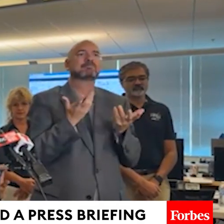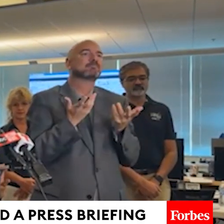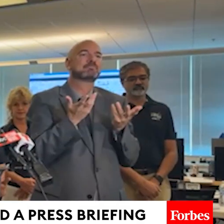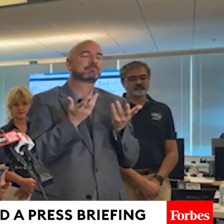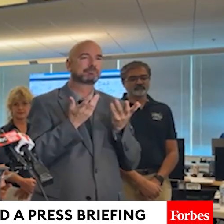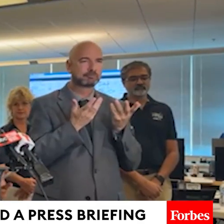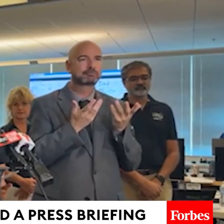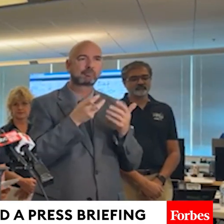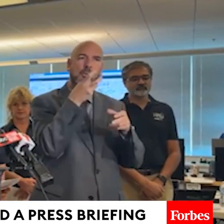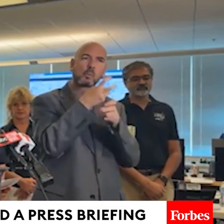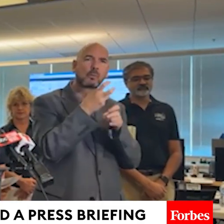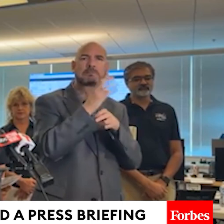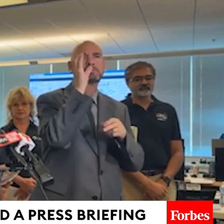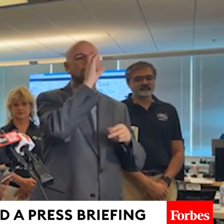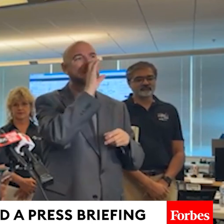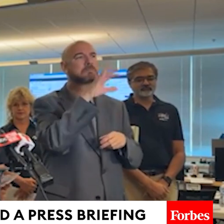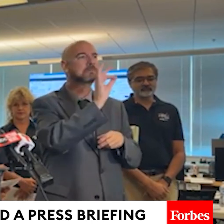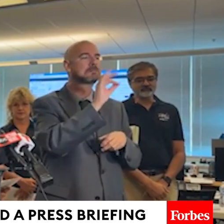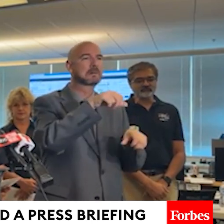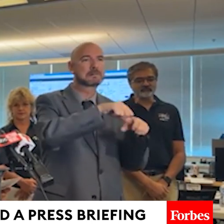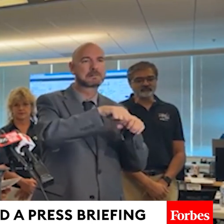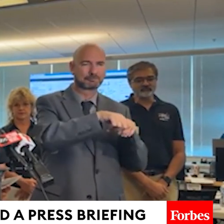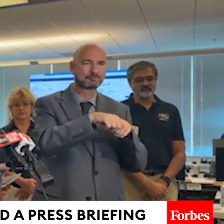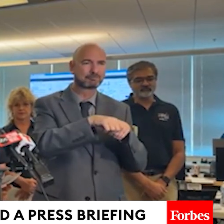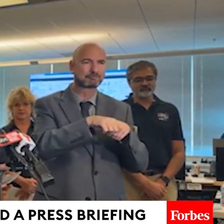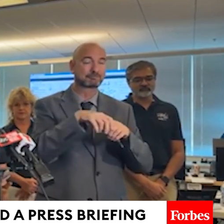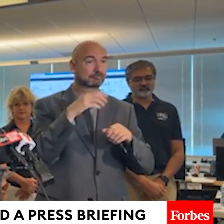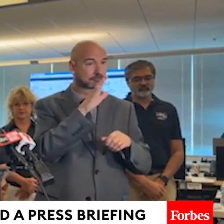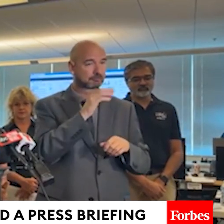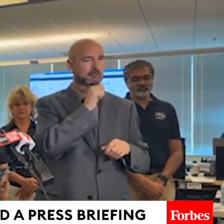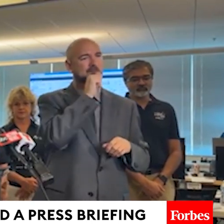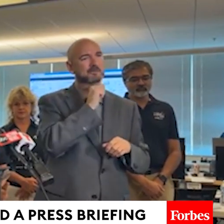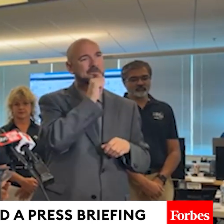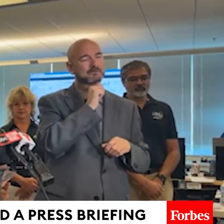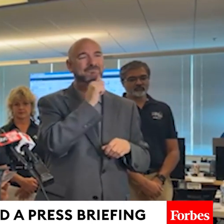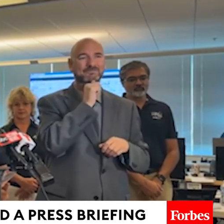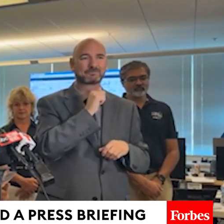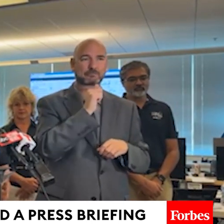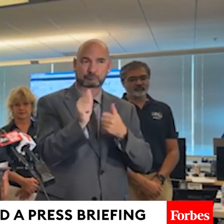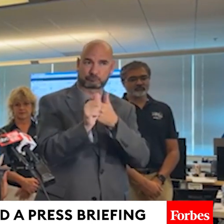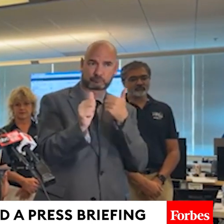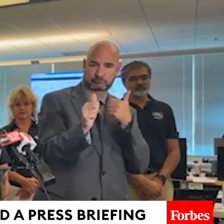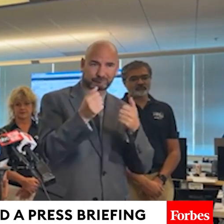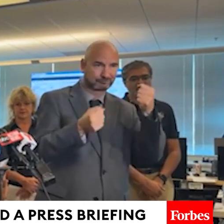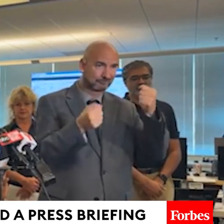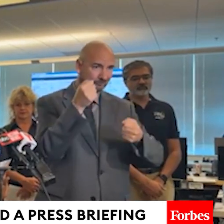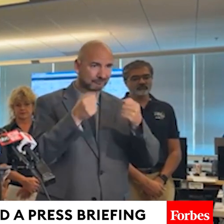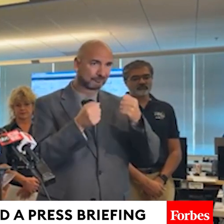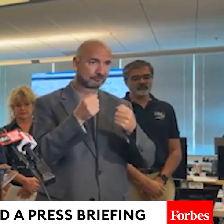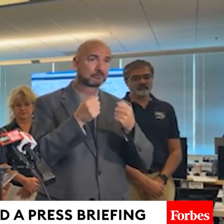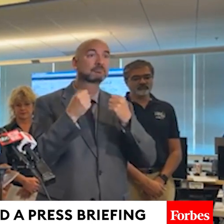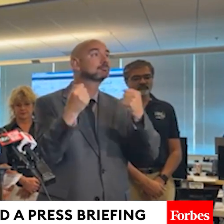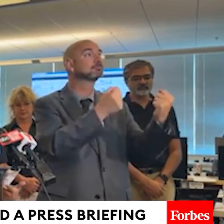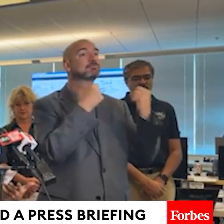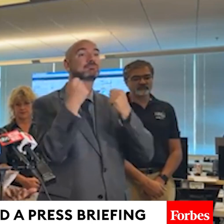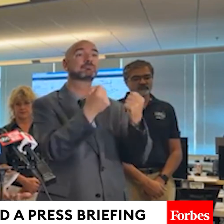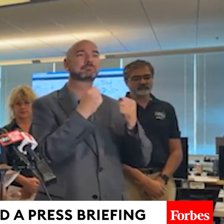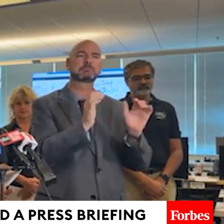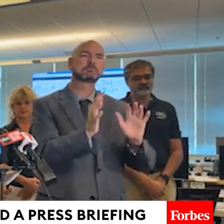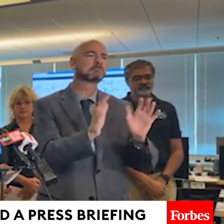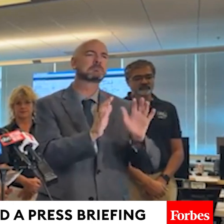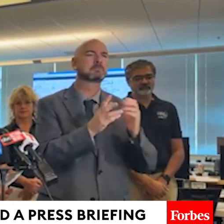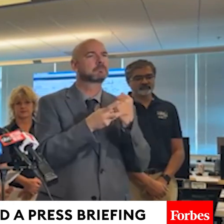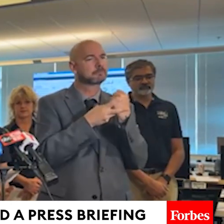difícil encontrar gasolina. Por favor, tenga paciencia para evitar que los carros estén manejando sin rumbo o en